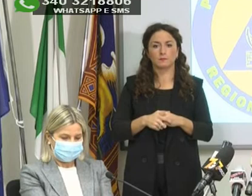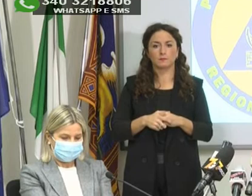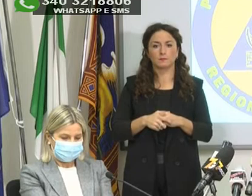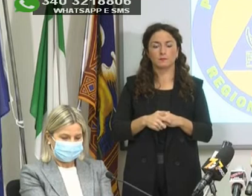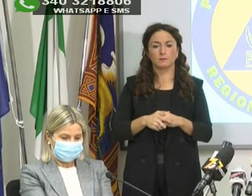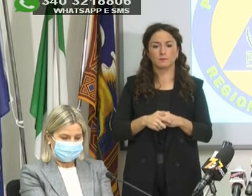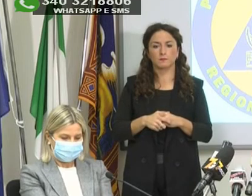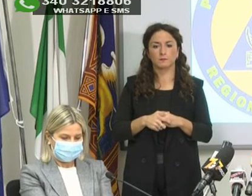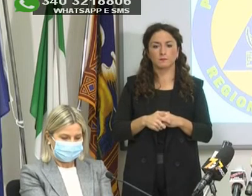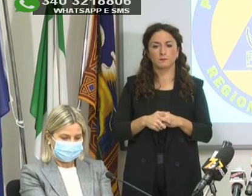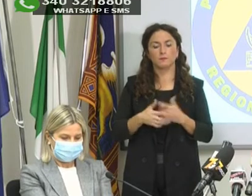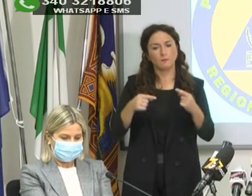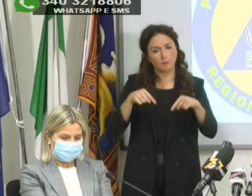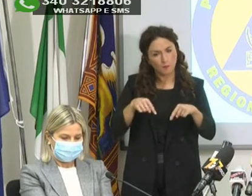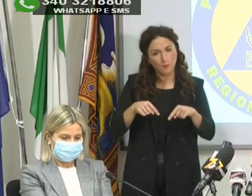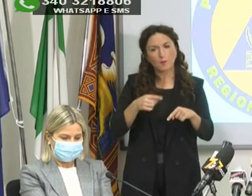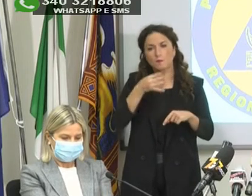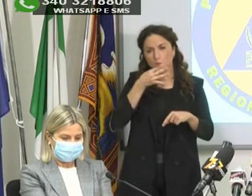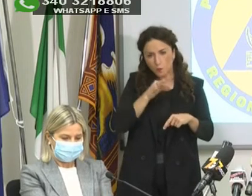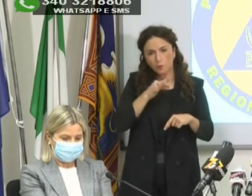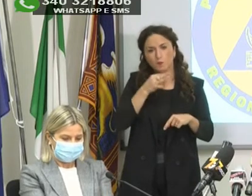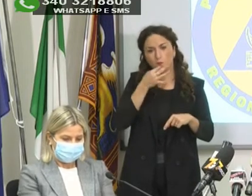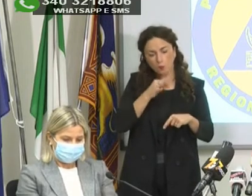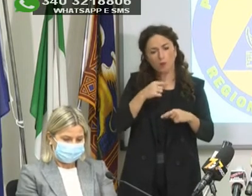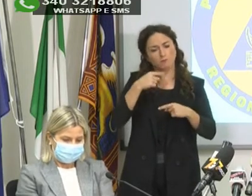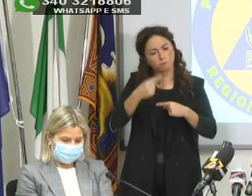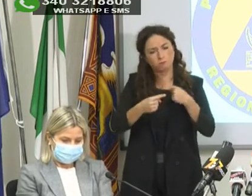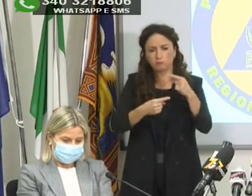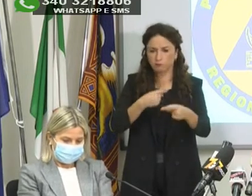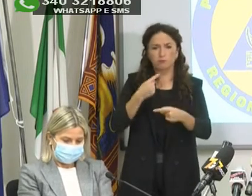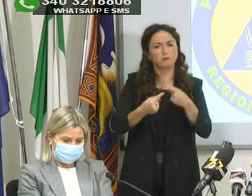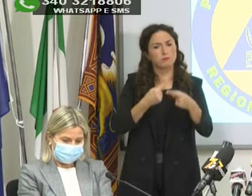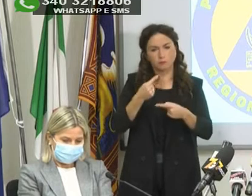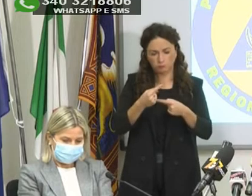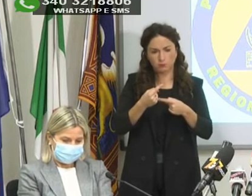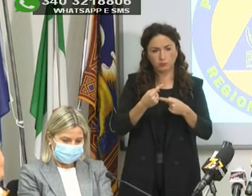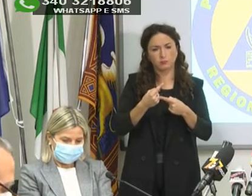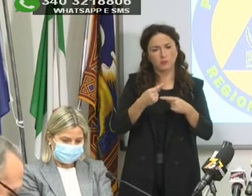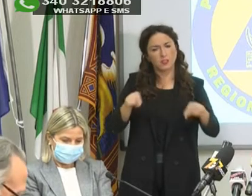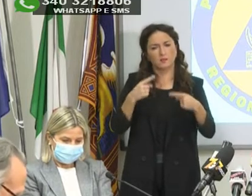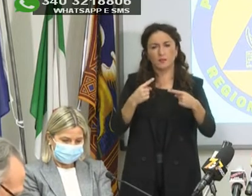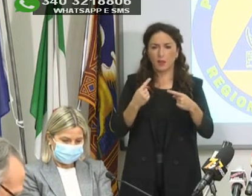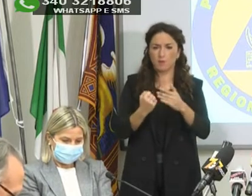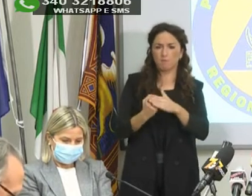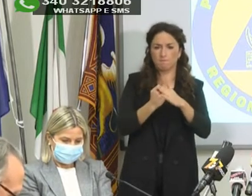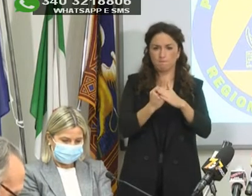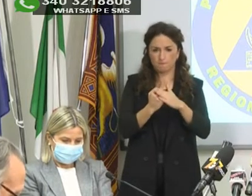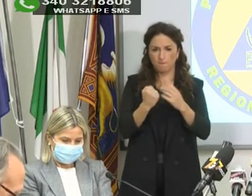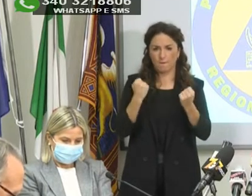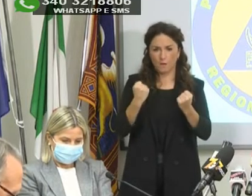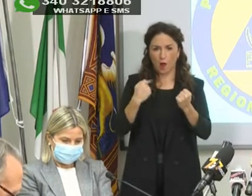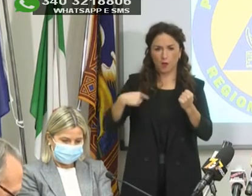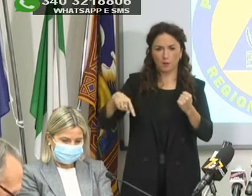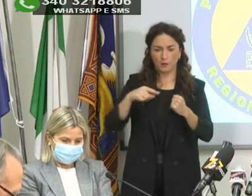siamo in grado di sostenere per ancora molti giorni questa partita. Ovvio è che